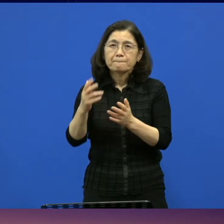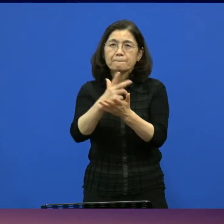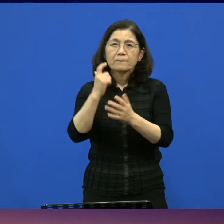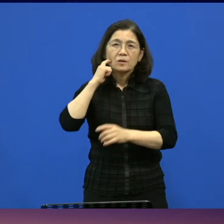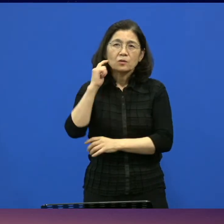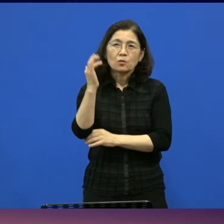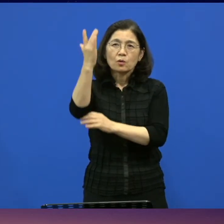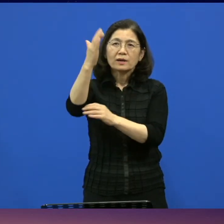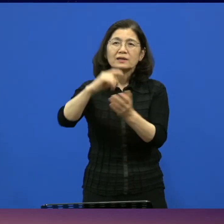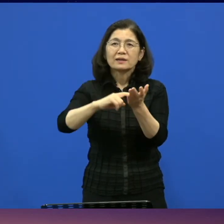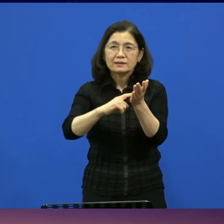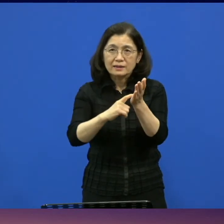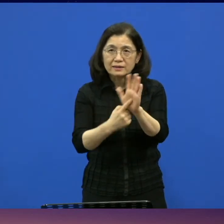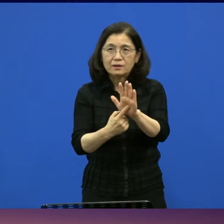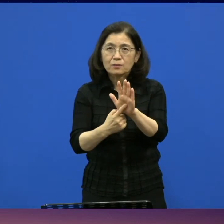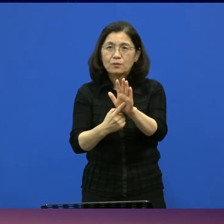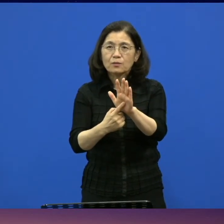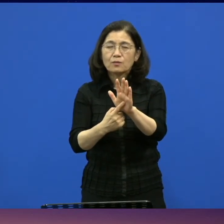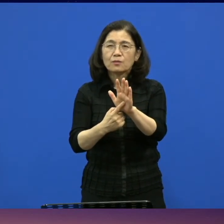여호와의 영광이 나타나고